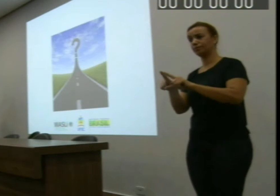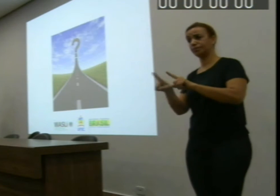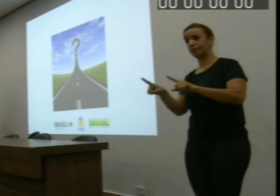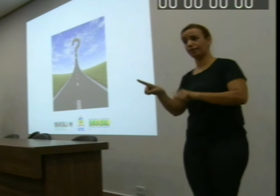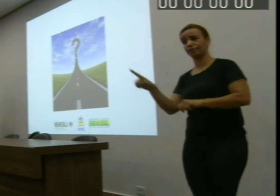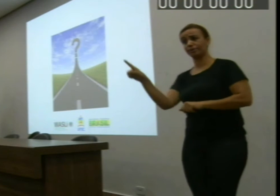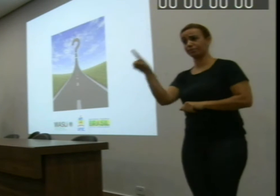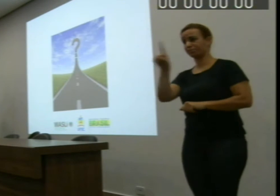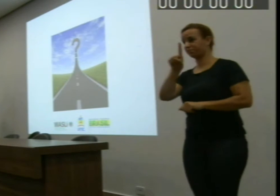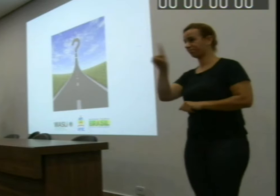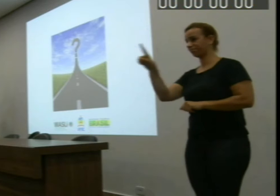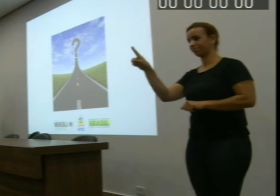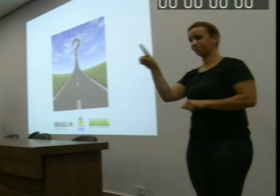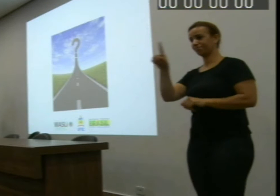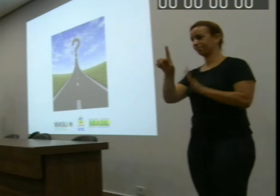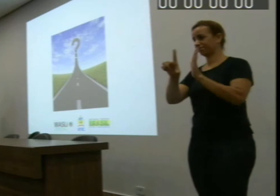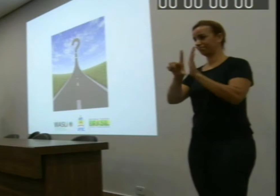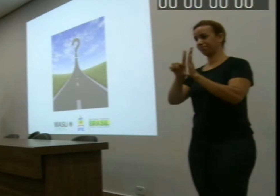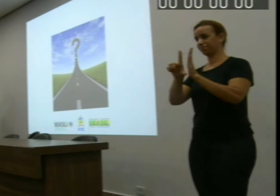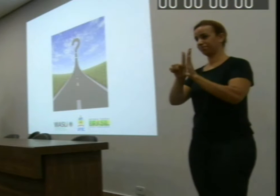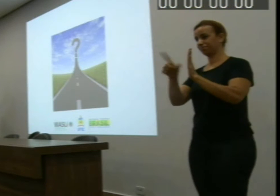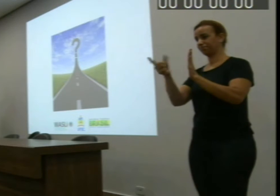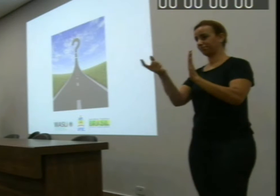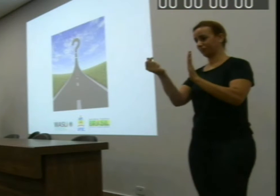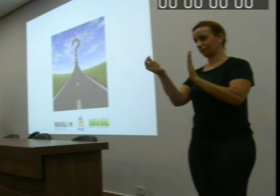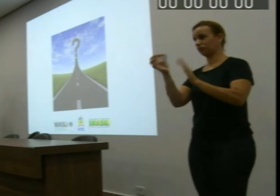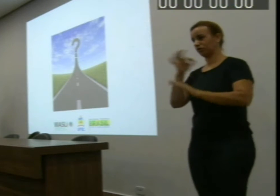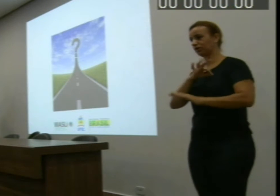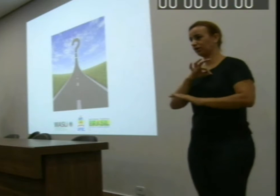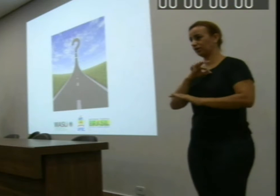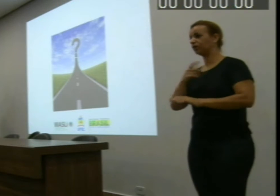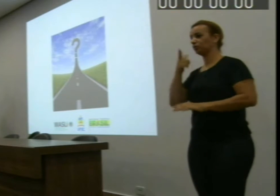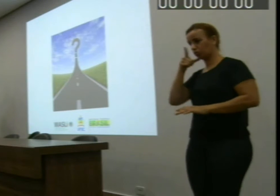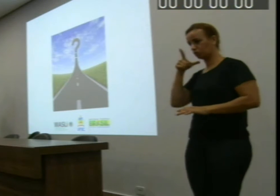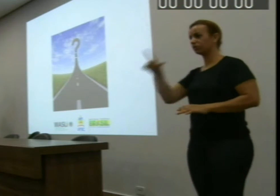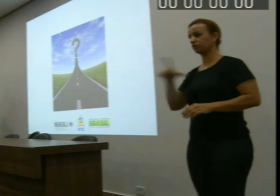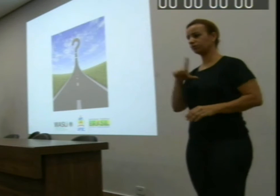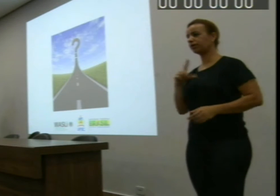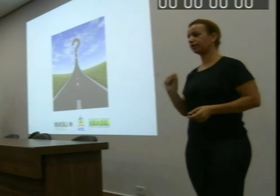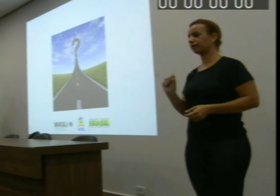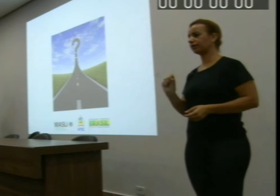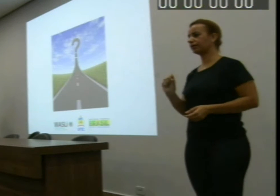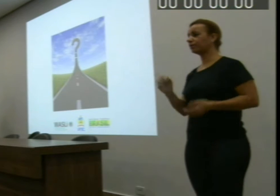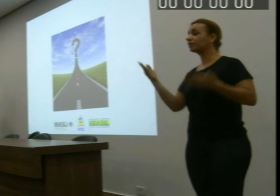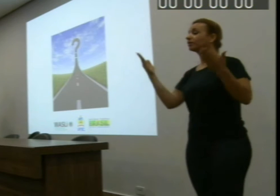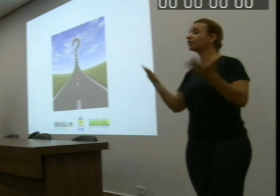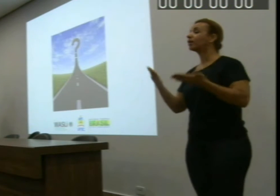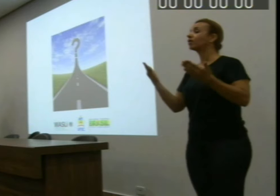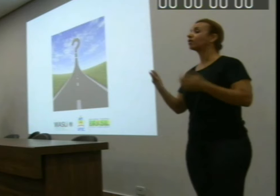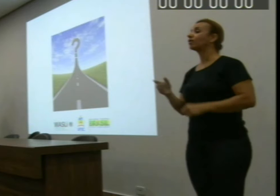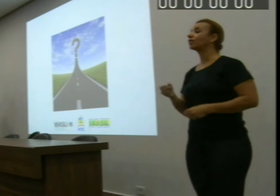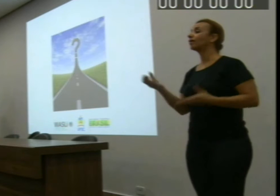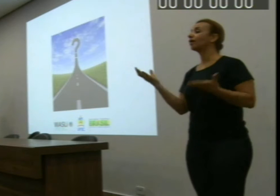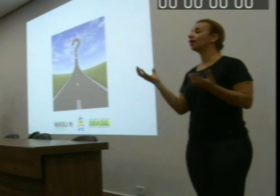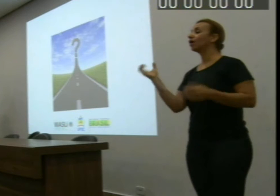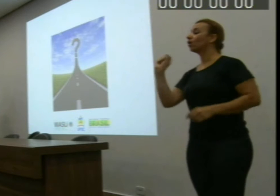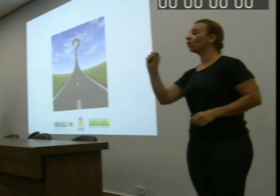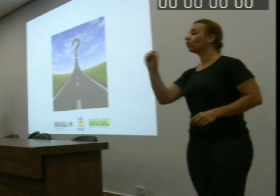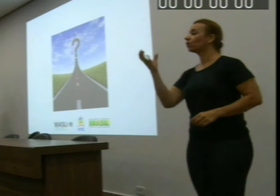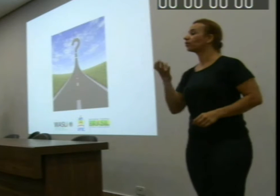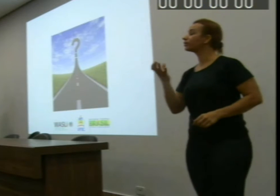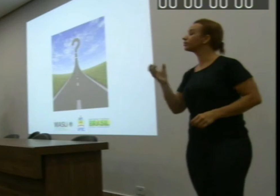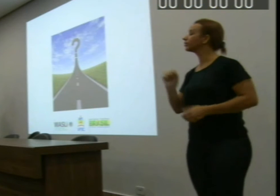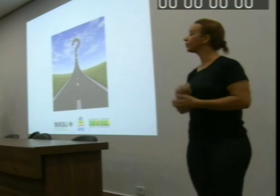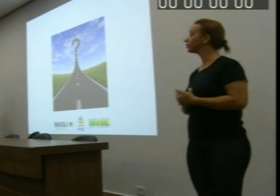maneira como a gente gostaria que tivesse Já conseguimos alguma coisa mas o que que a gente quer agora dele o que que a